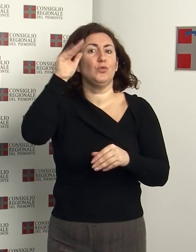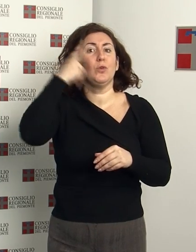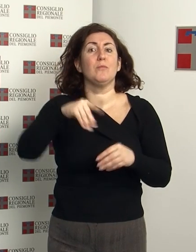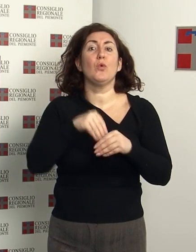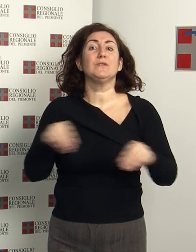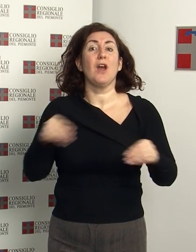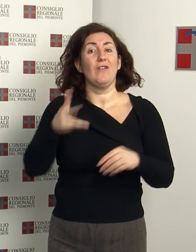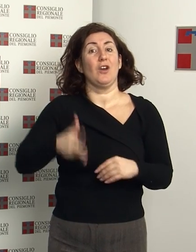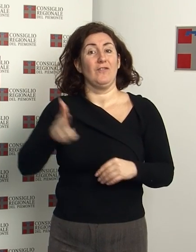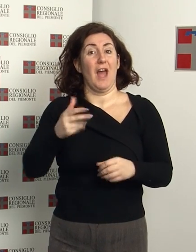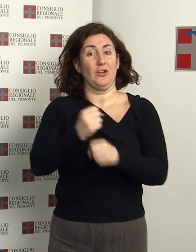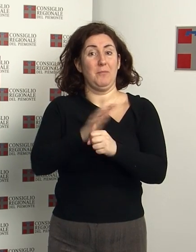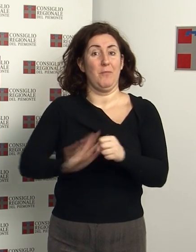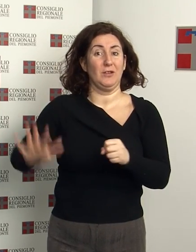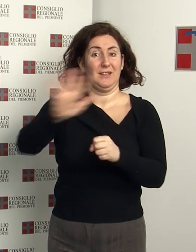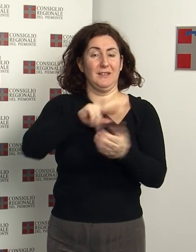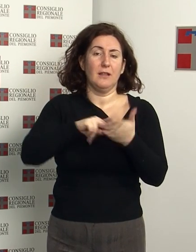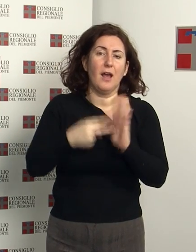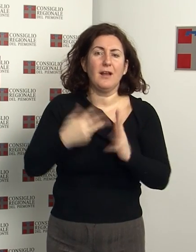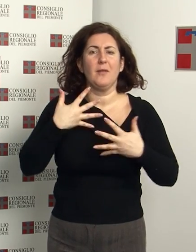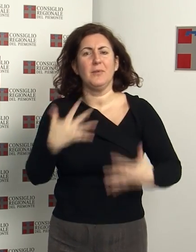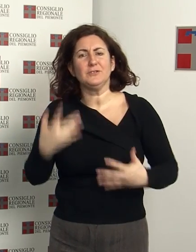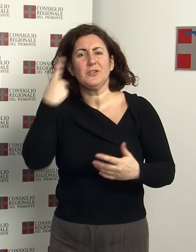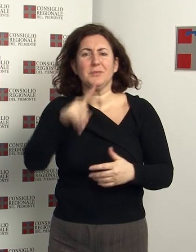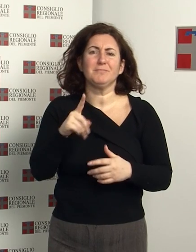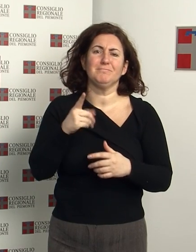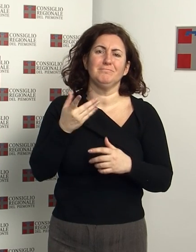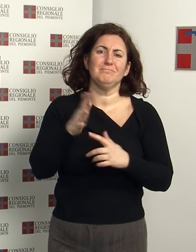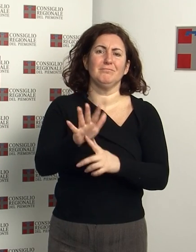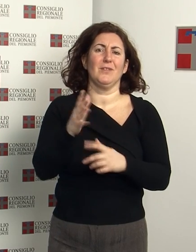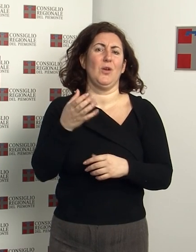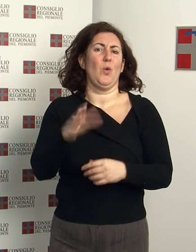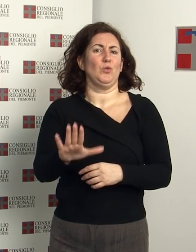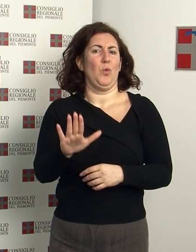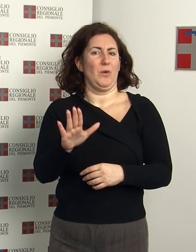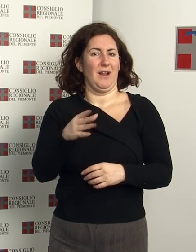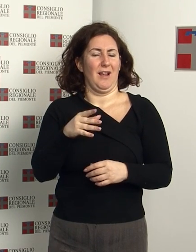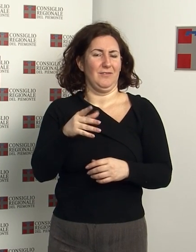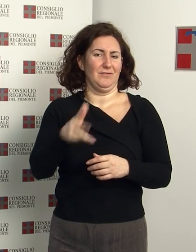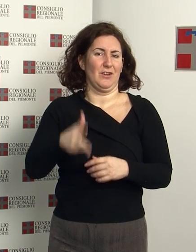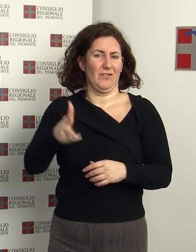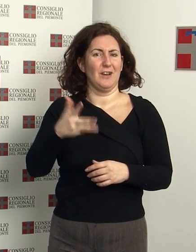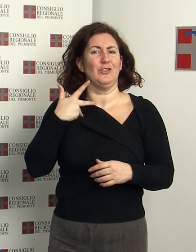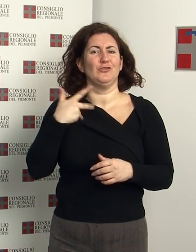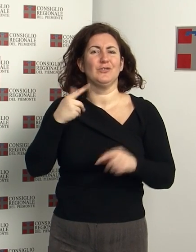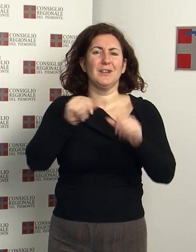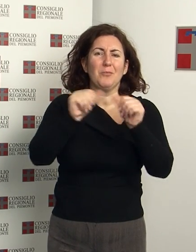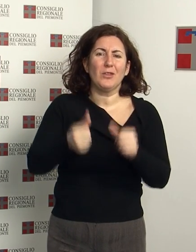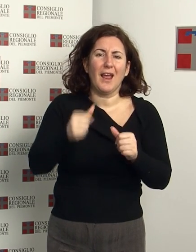servizio della cultura ferroviaria l'allestimento propone pannelli fotografici e modellini di treni d'epoca stampe raffiguranti stazione del